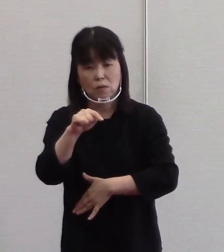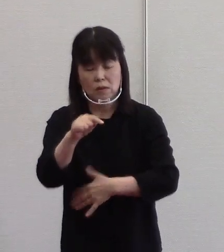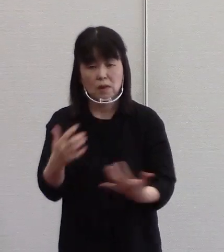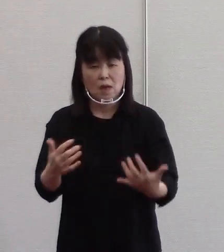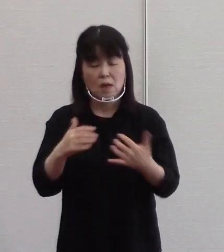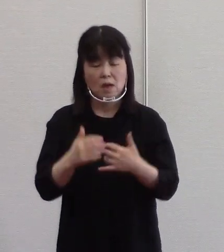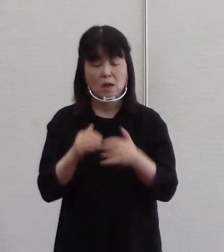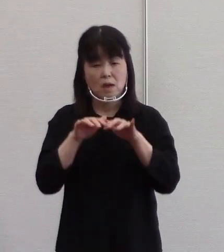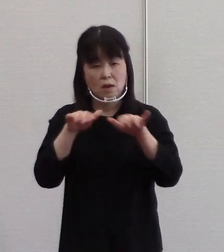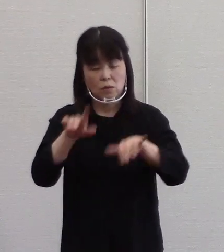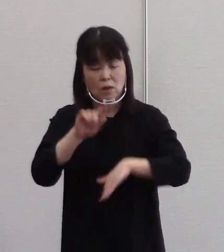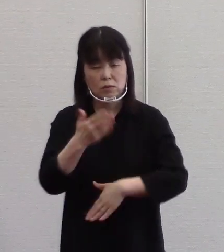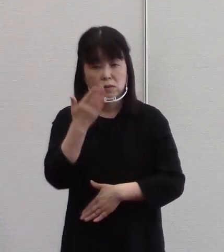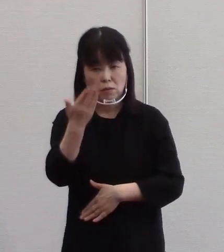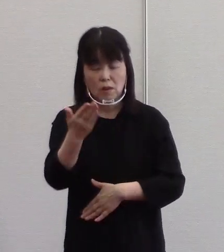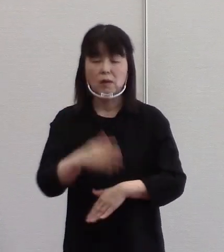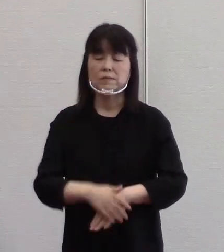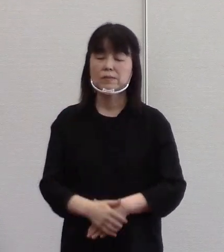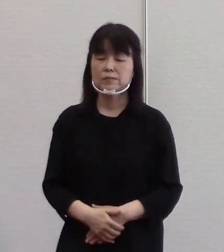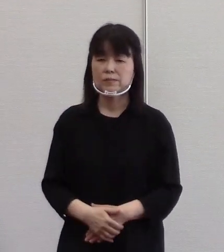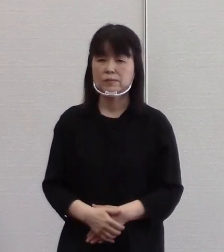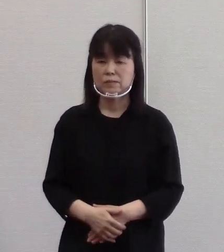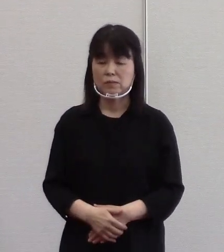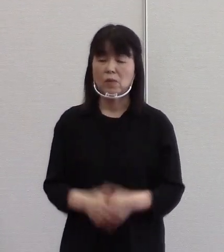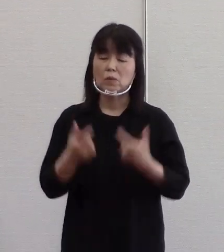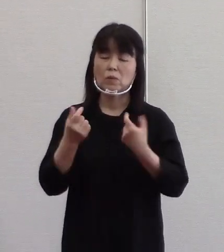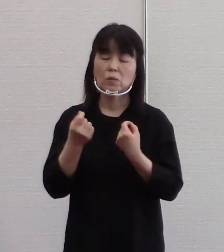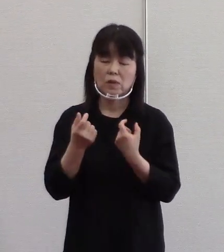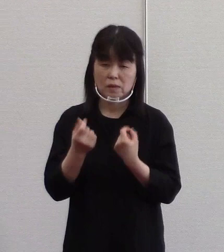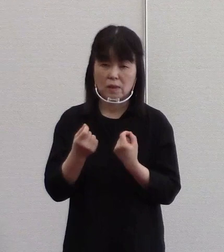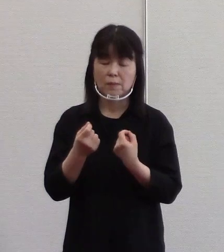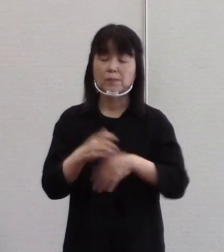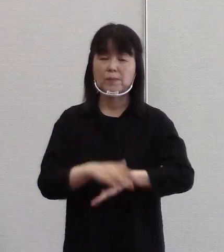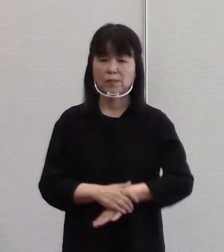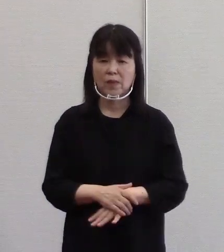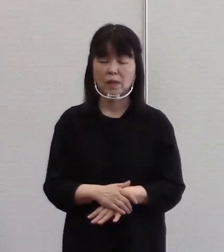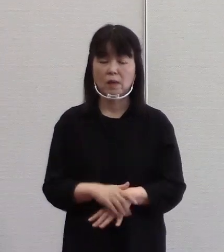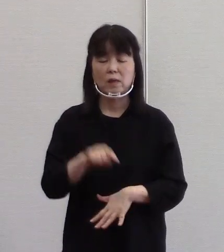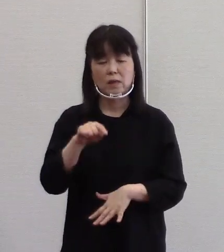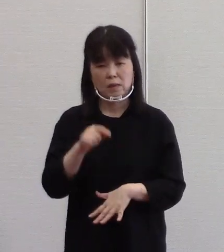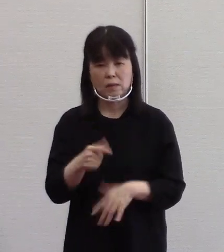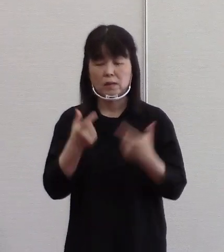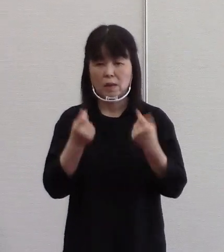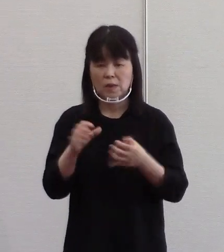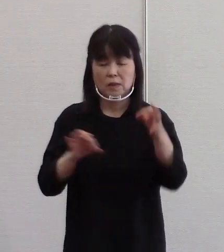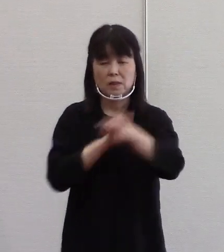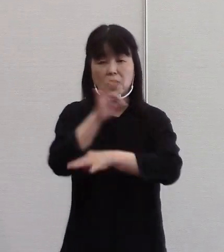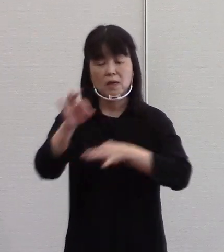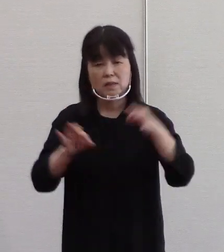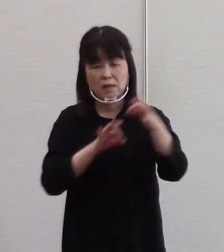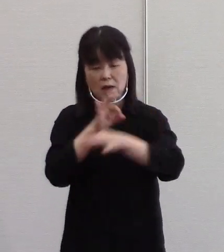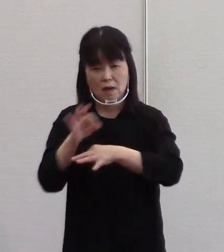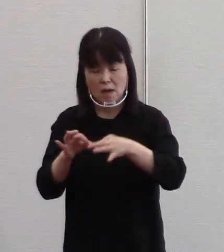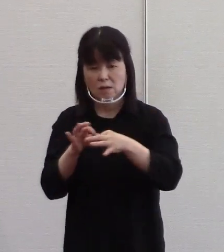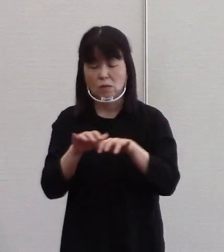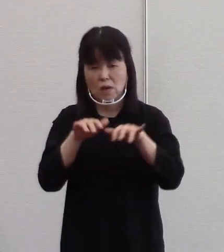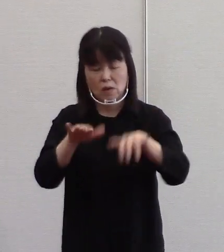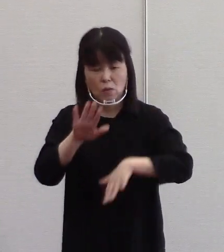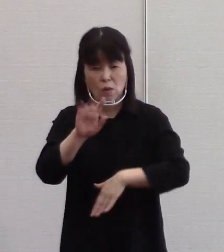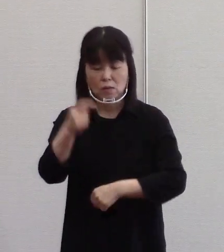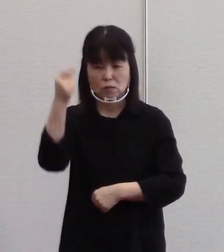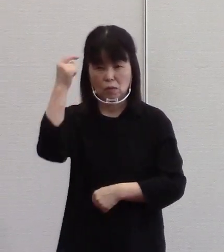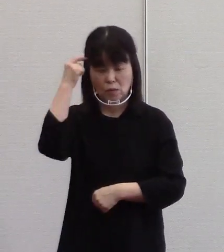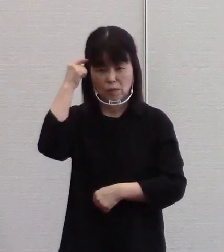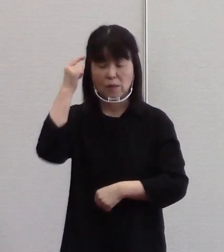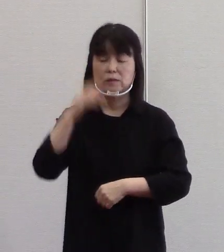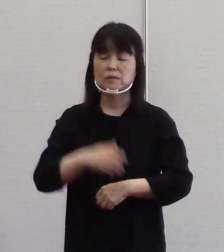緒にありますでしょうか。 先ほどお答えしたように、まあ、影響はあるだろうと間違いなく思いますが、基本的にはや